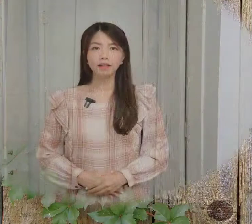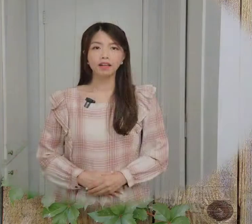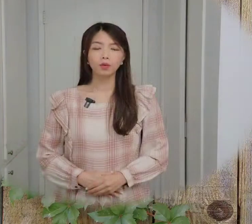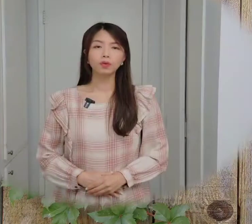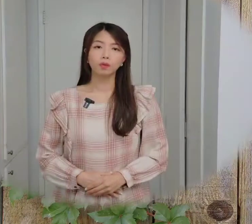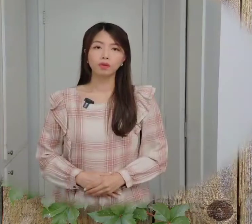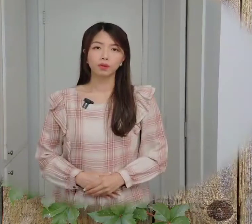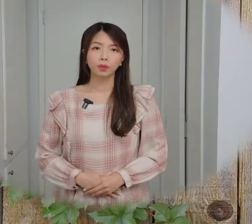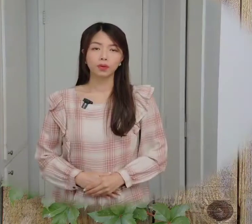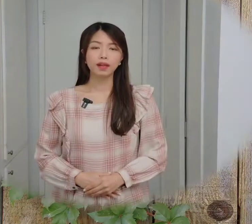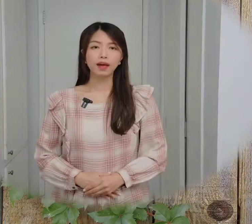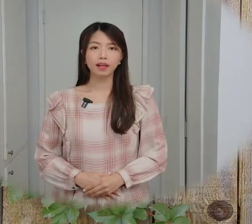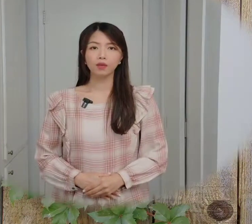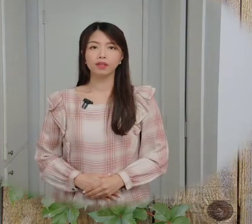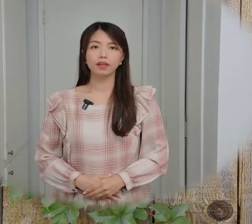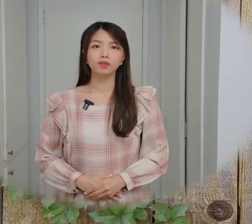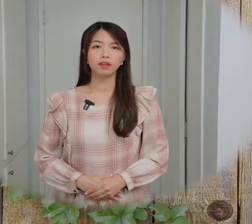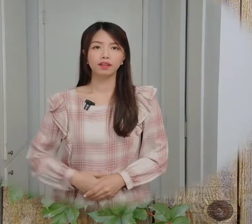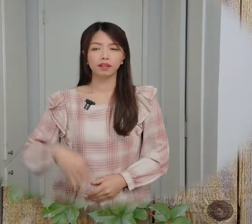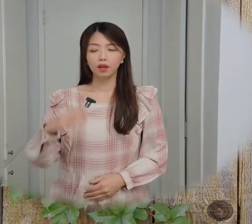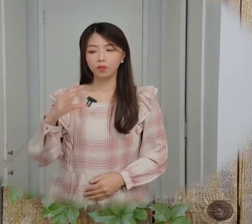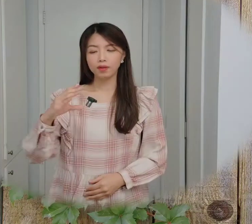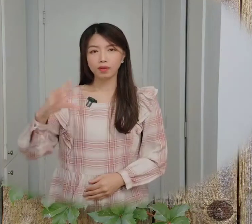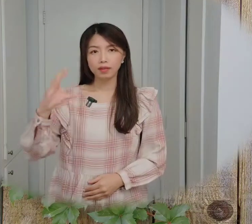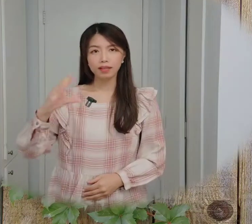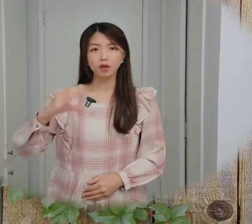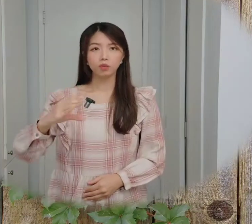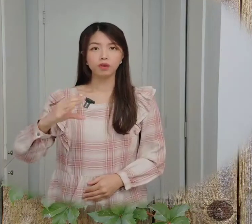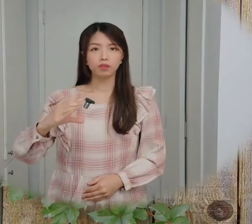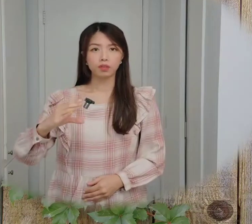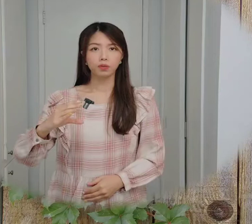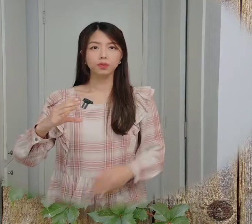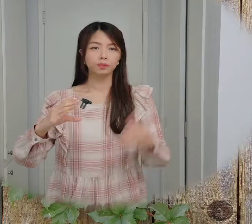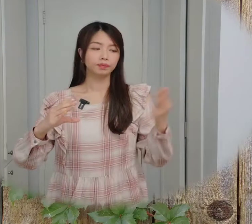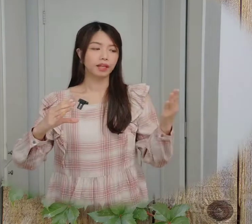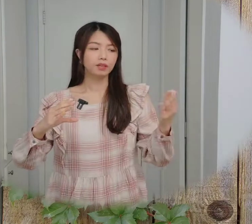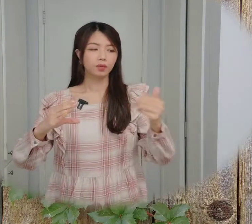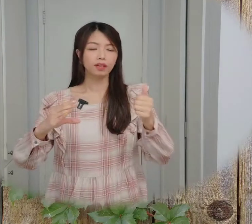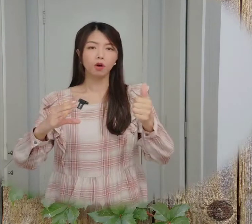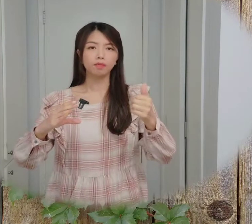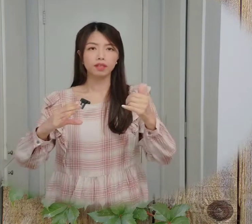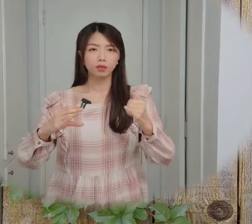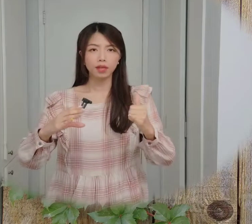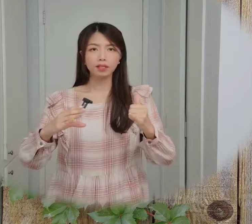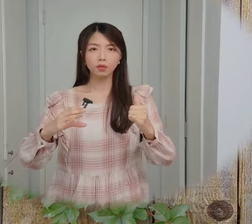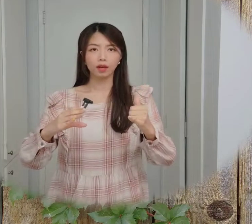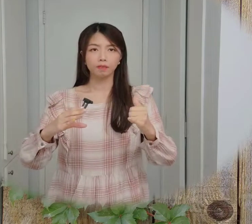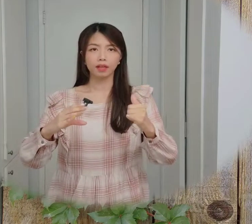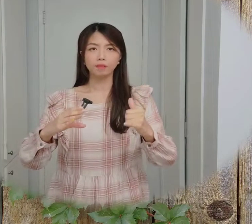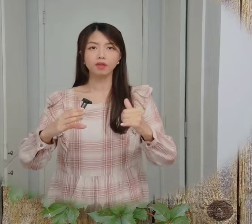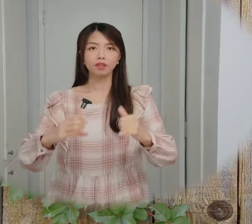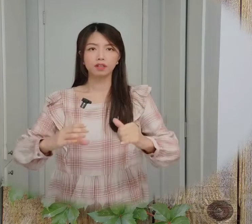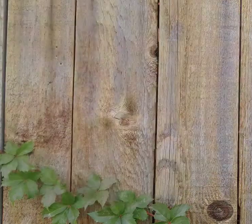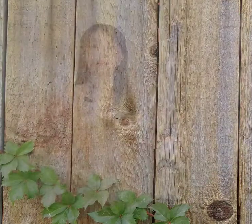세상이 흔들리고 넘어져도, 세상이라고 한 뜻의 수어는 왼손은 살짝 오므려 주시고 다른 손은 엄지하고